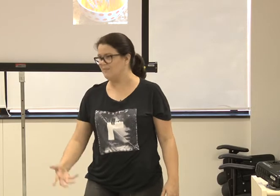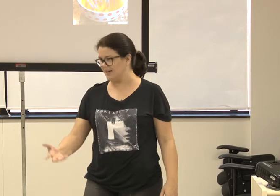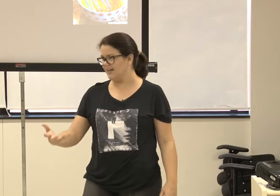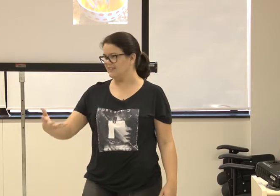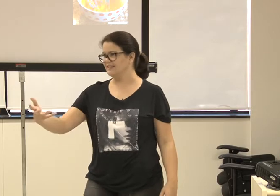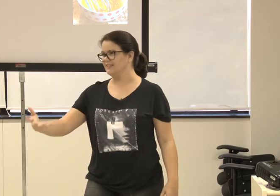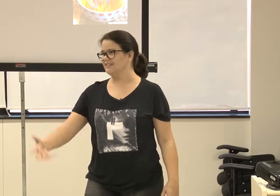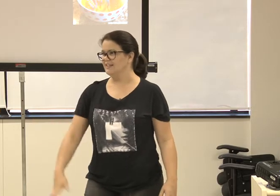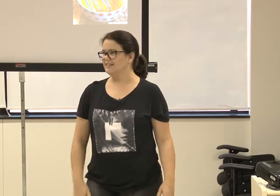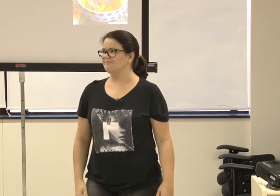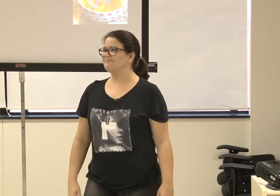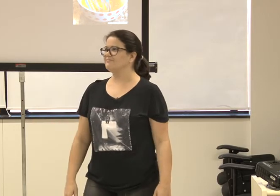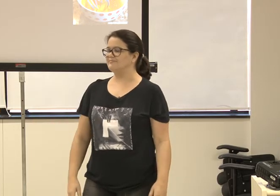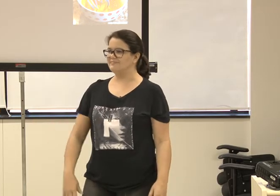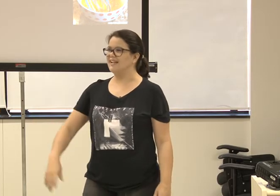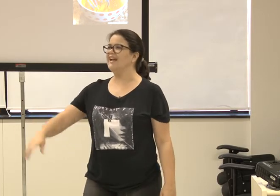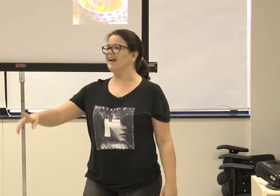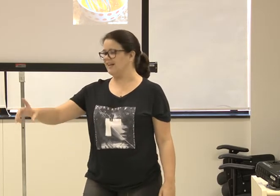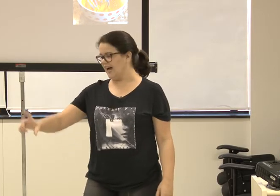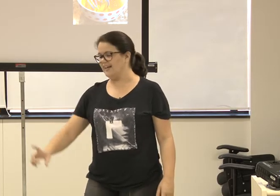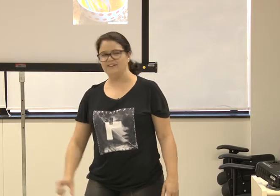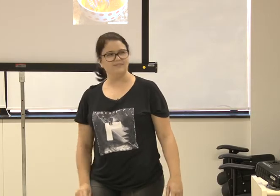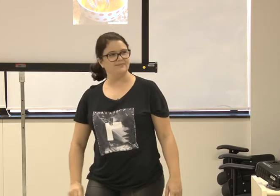né? Era, aí...